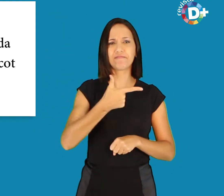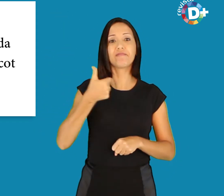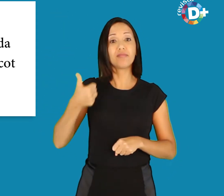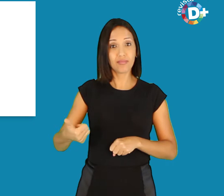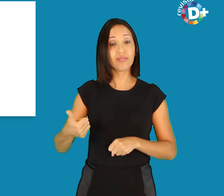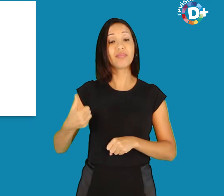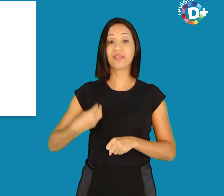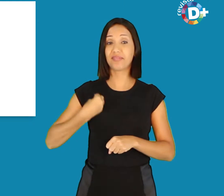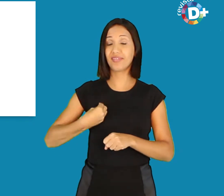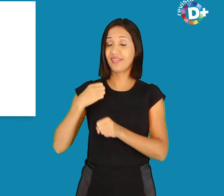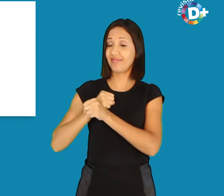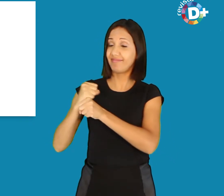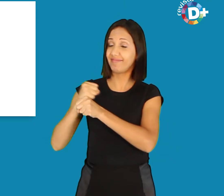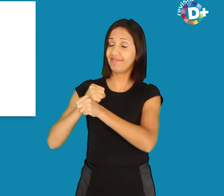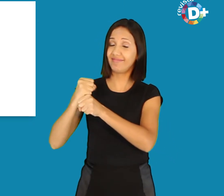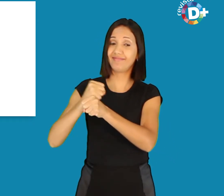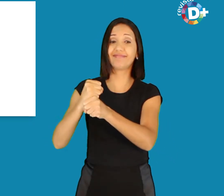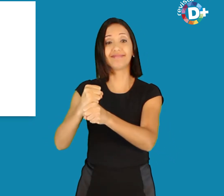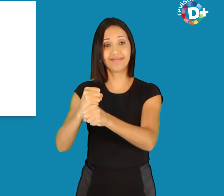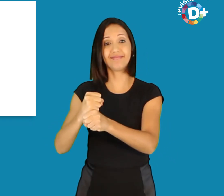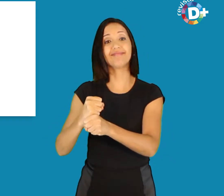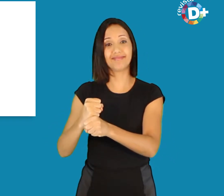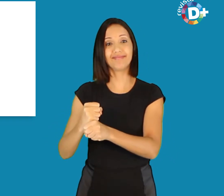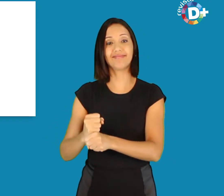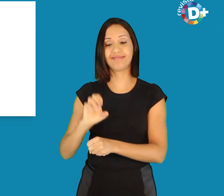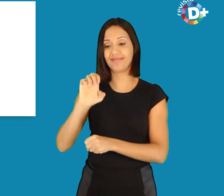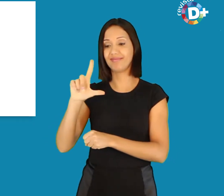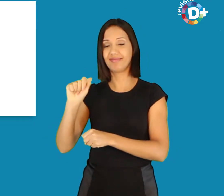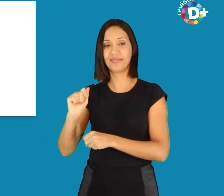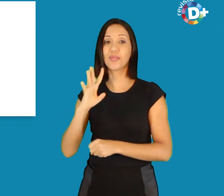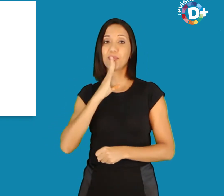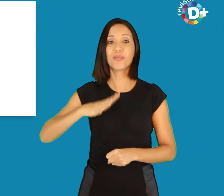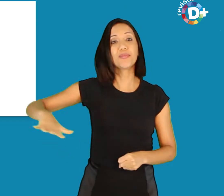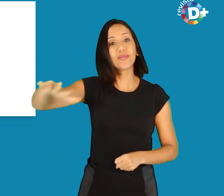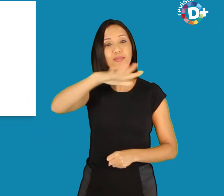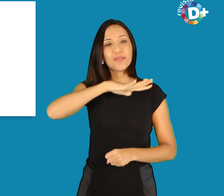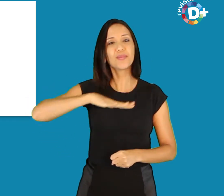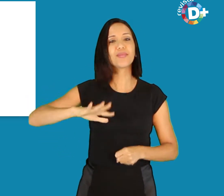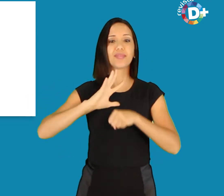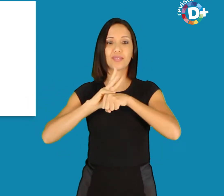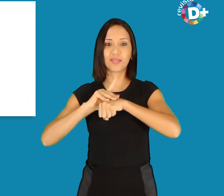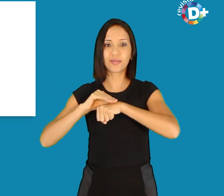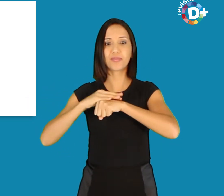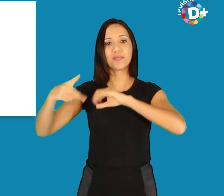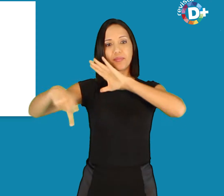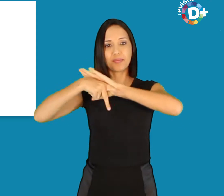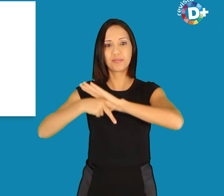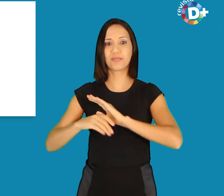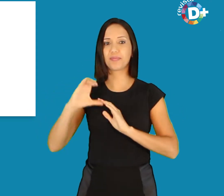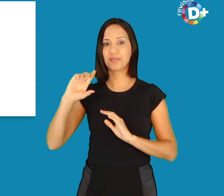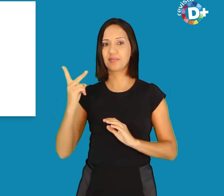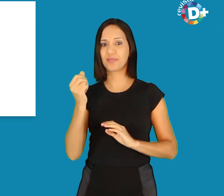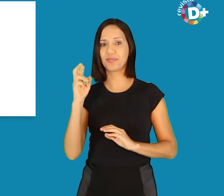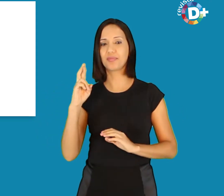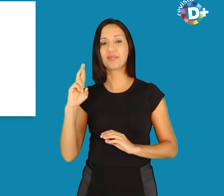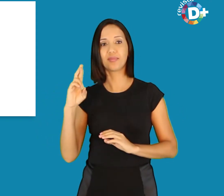degeneração progressiva dos neurônios especialmente aqueles que controlam as atividades motoras do corpo por